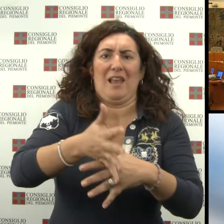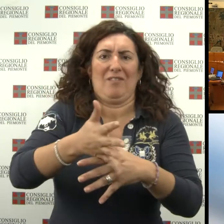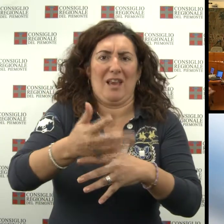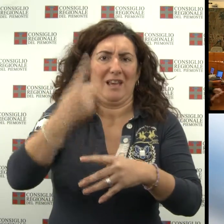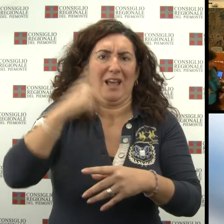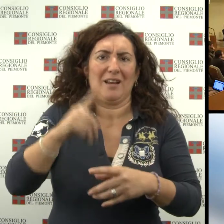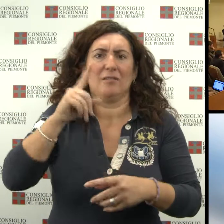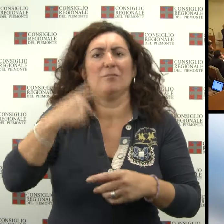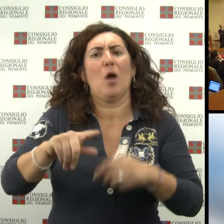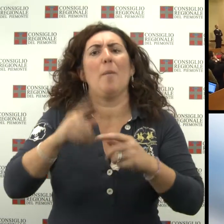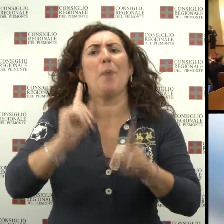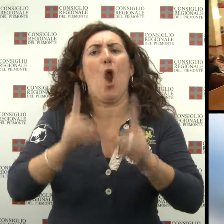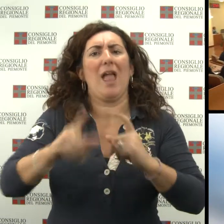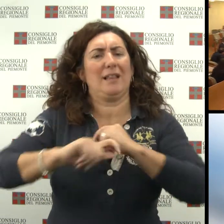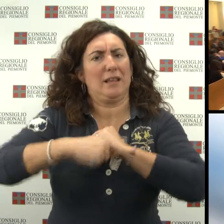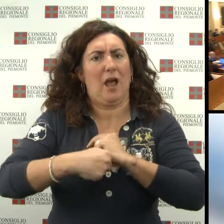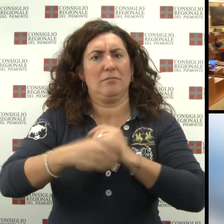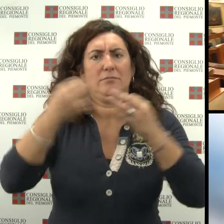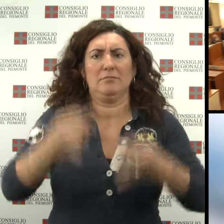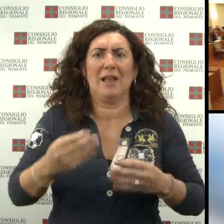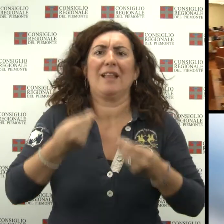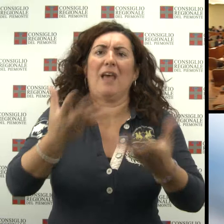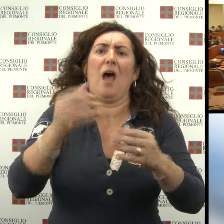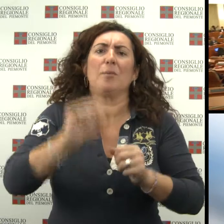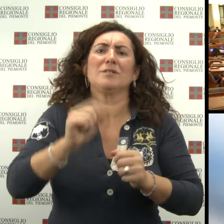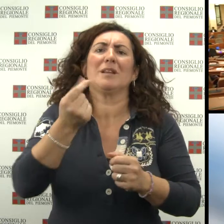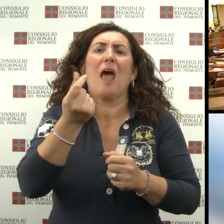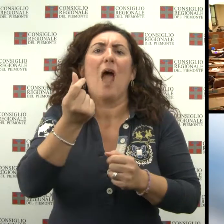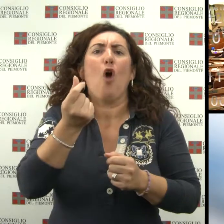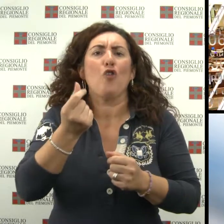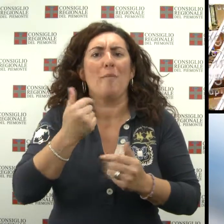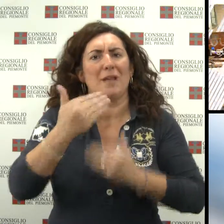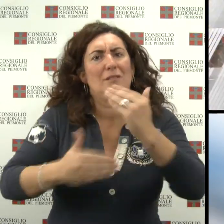una politica di rigore, consentendo all'economia di ripartire e tutelando il sociale.